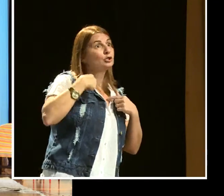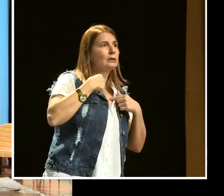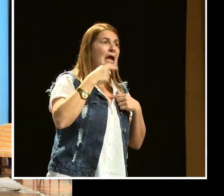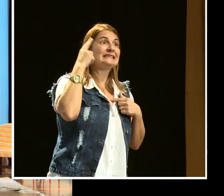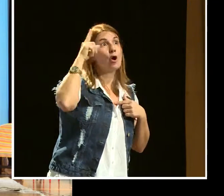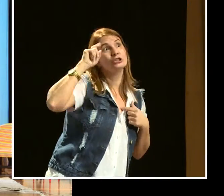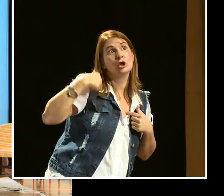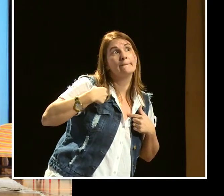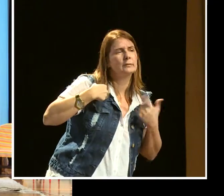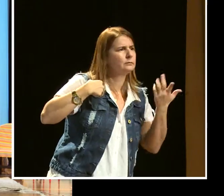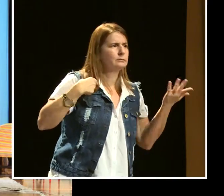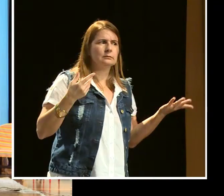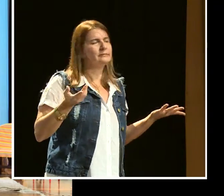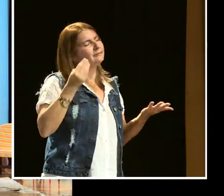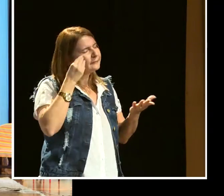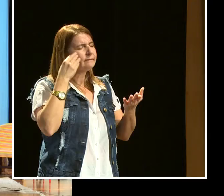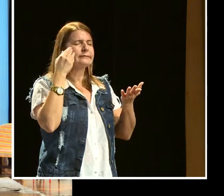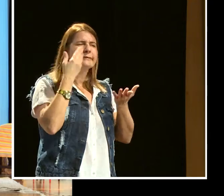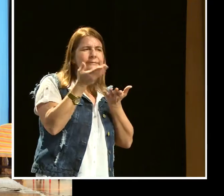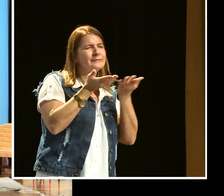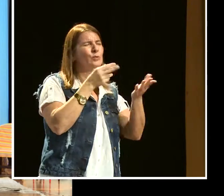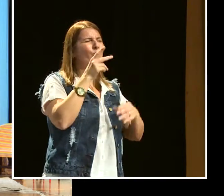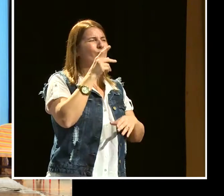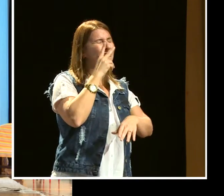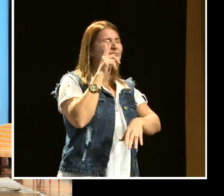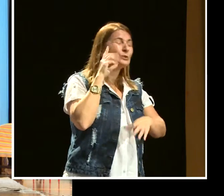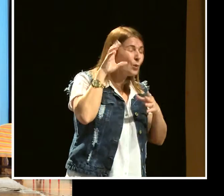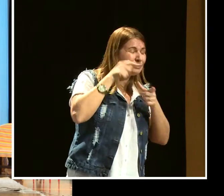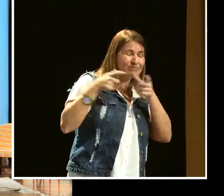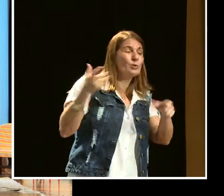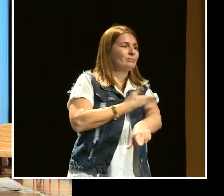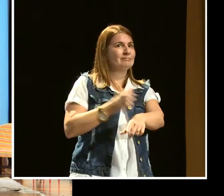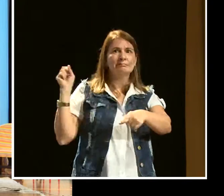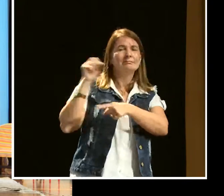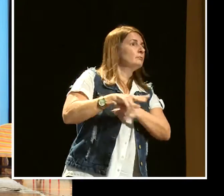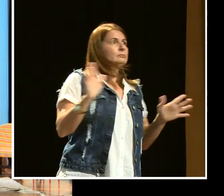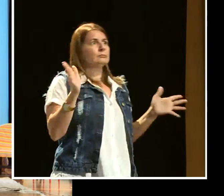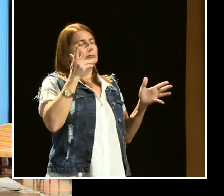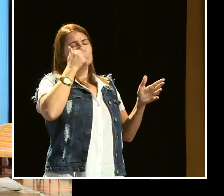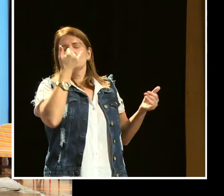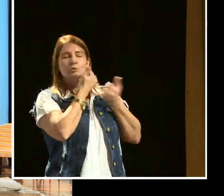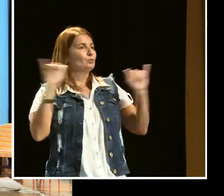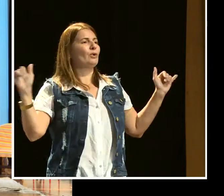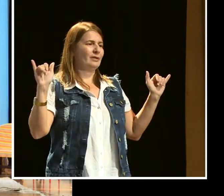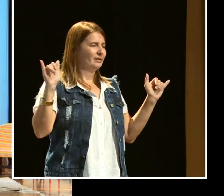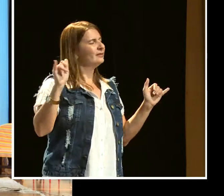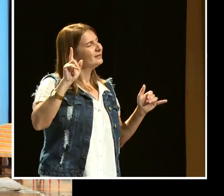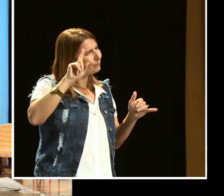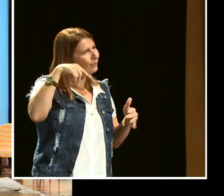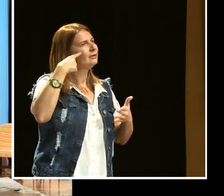E aí, com isso, eles começavam a sinalizar melhor, ter uma produção e expressão melhor. Quando